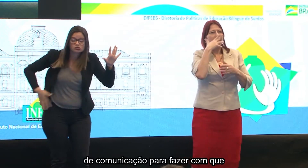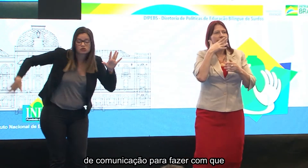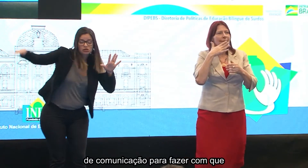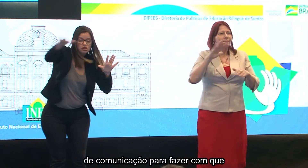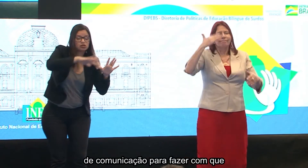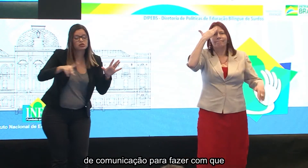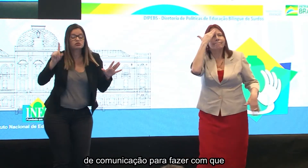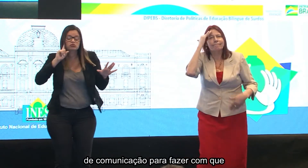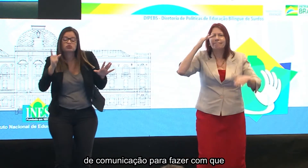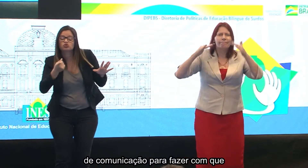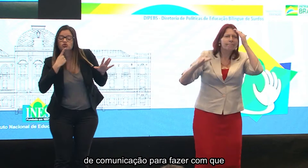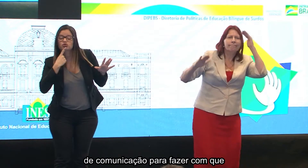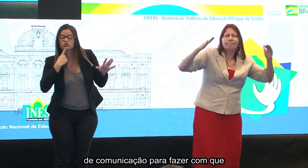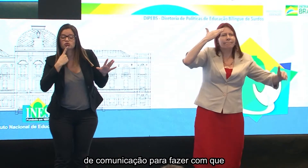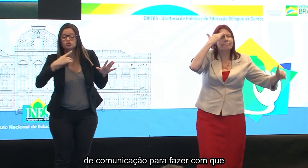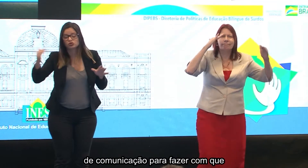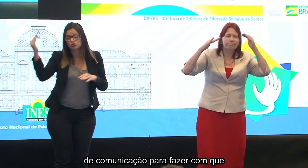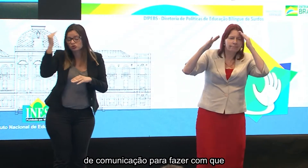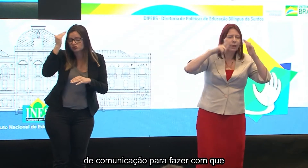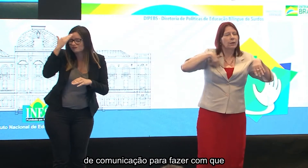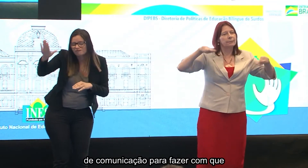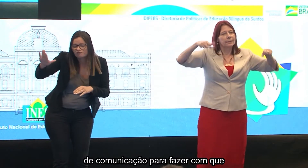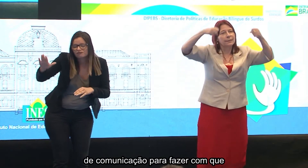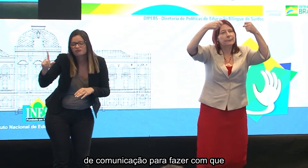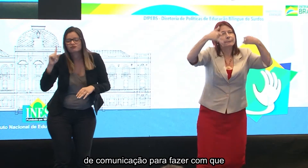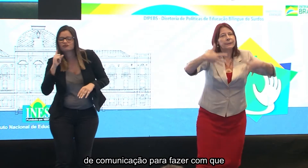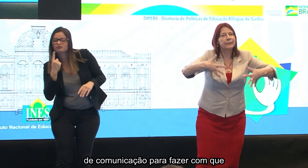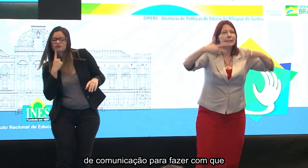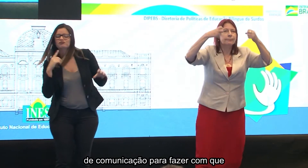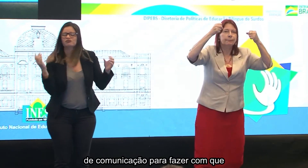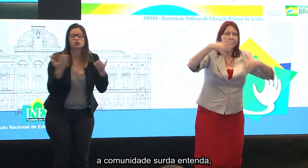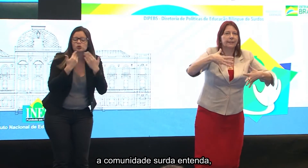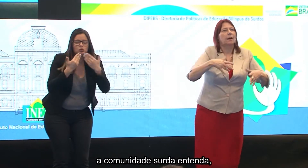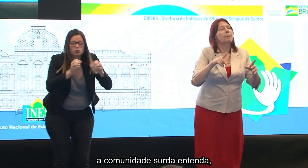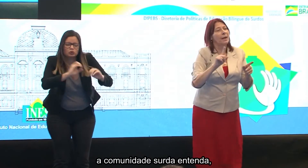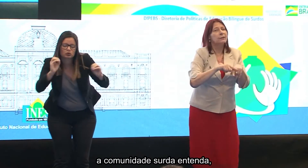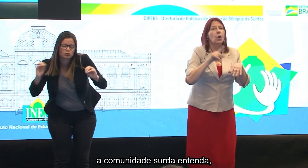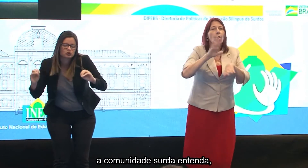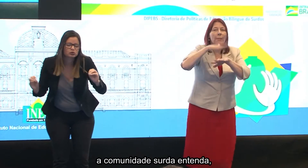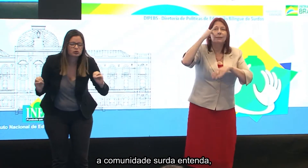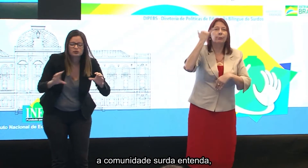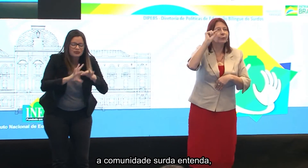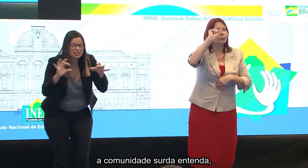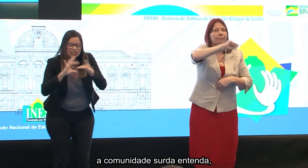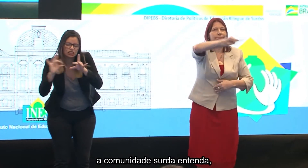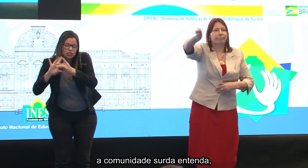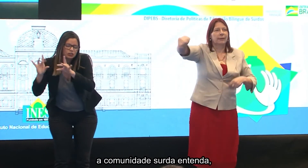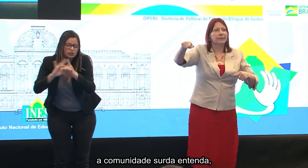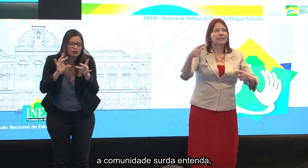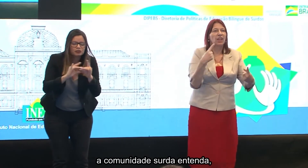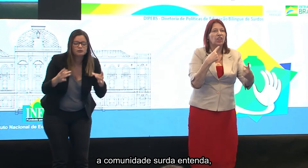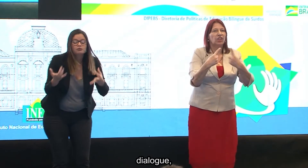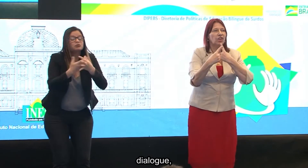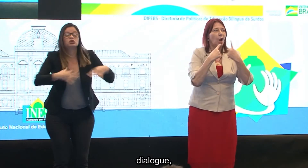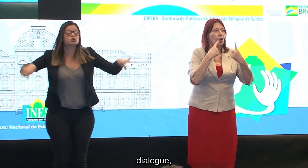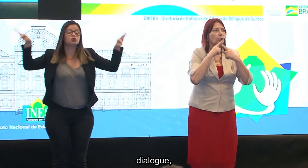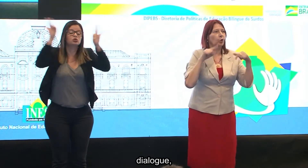de comunicação para fazer com que a comunidade surda entenda, com que a